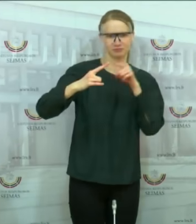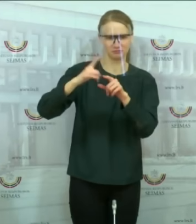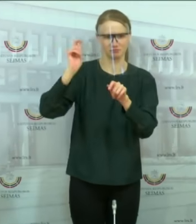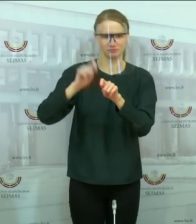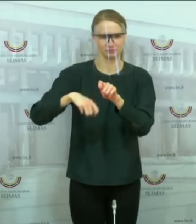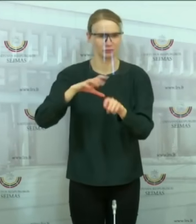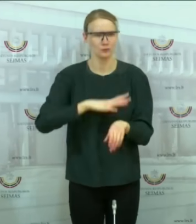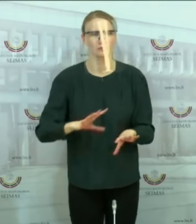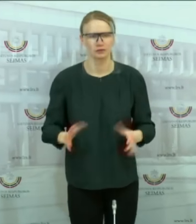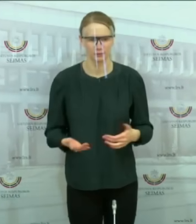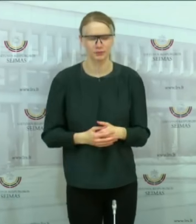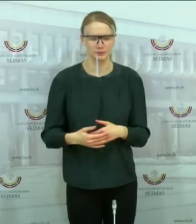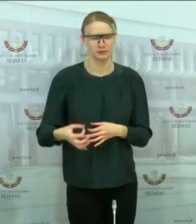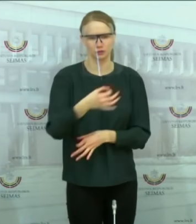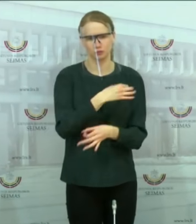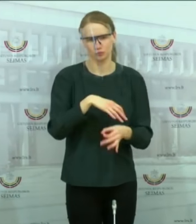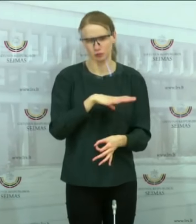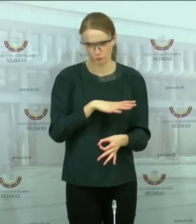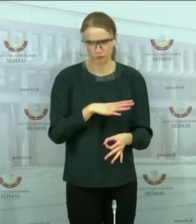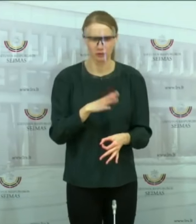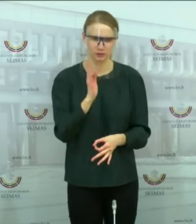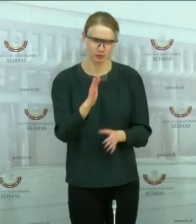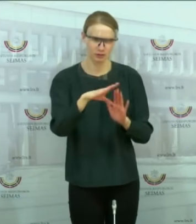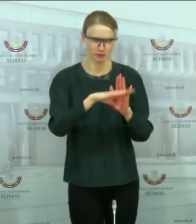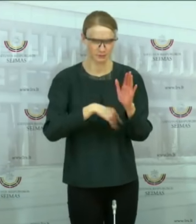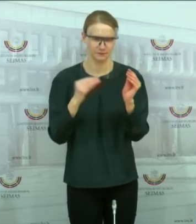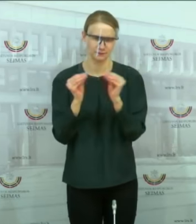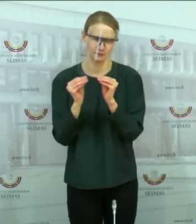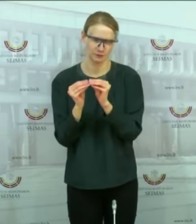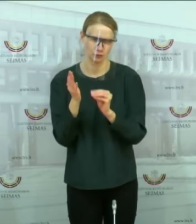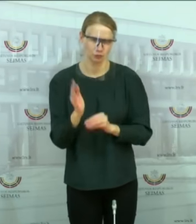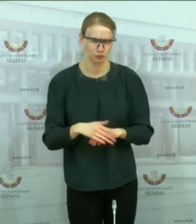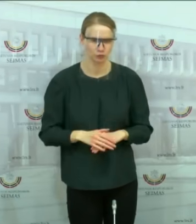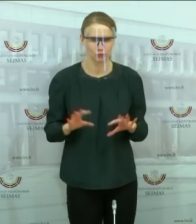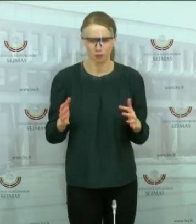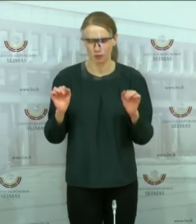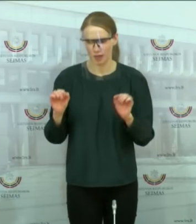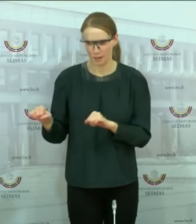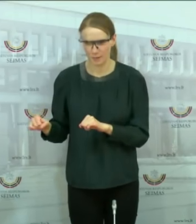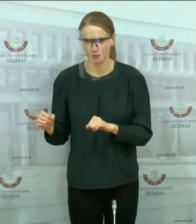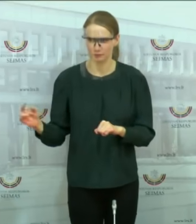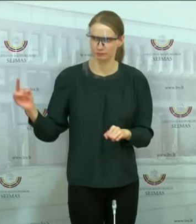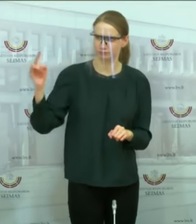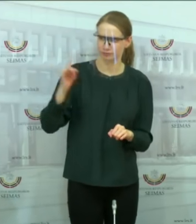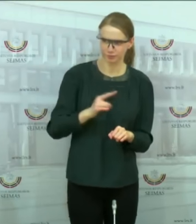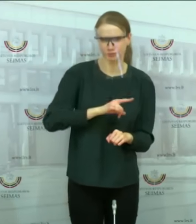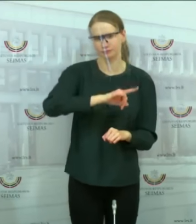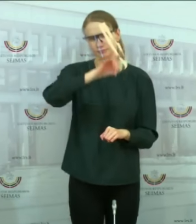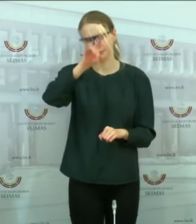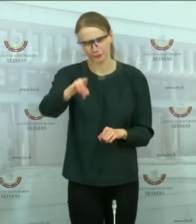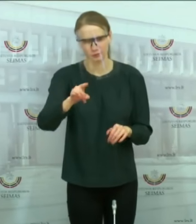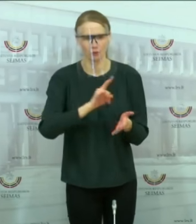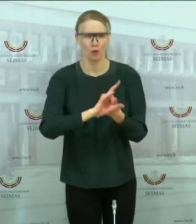iš tų diskusijų, kurias turėjom, tai yra galvojama, kad juos net ir sugražinus grįžtų į tos pačios priemonės, kurios buvo oro uostose.